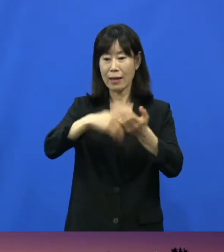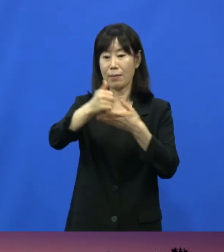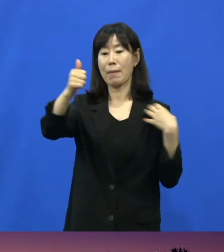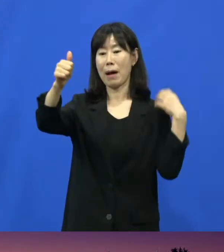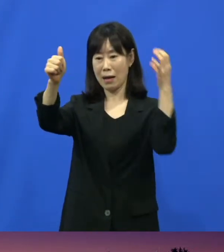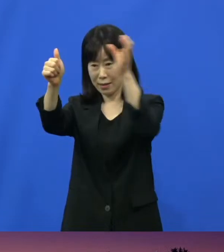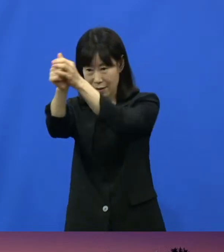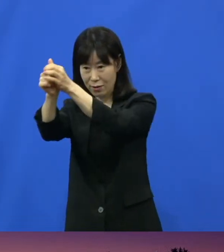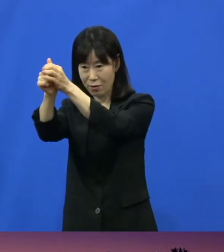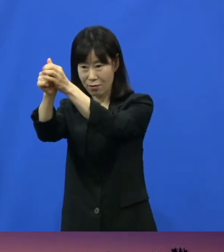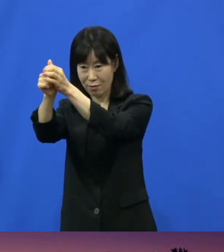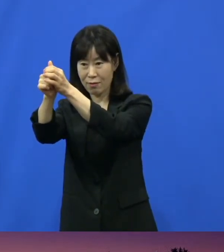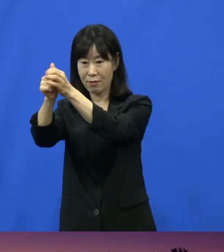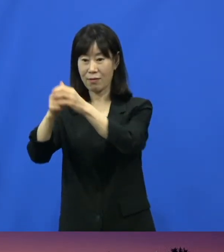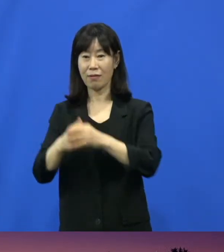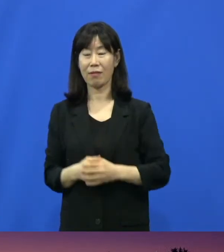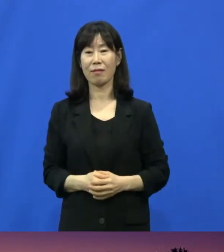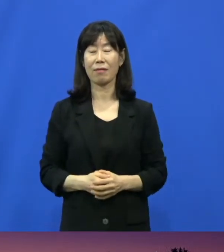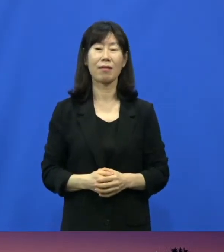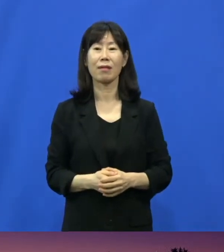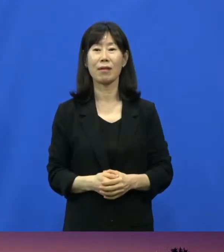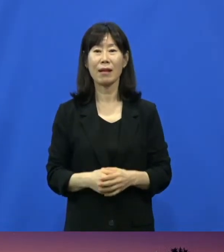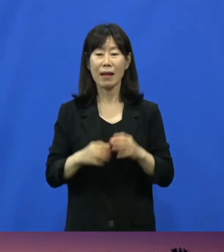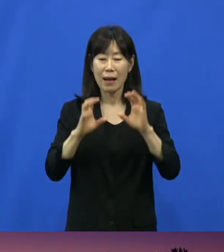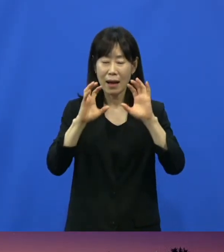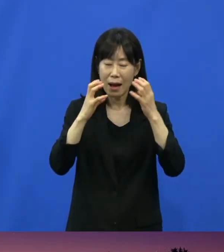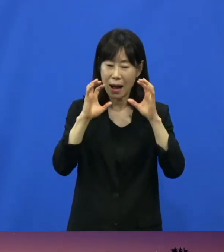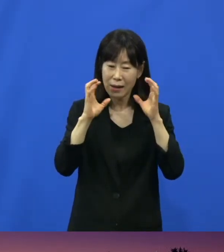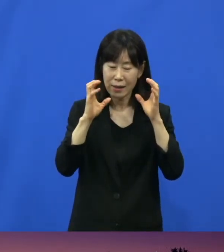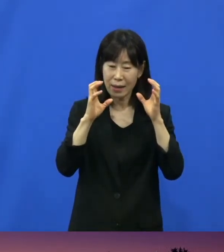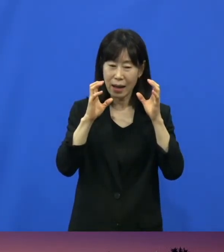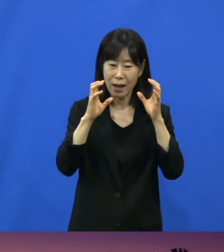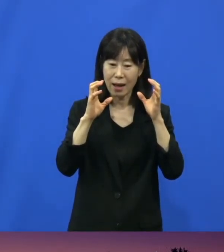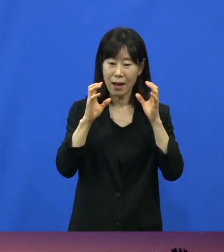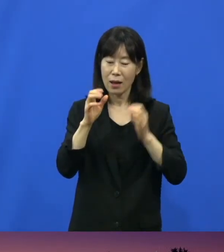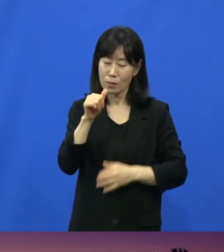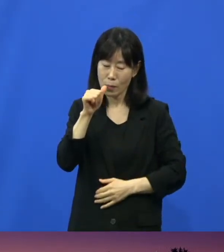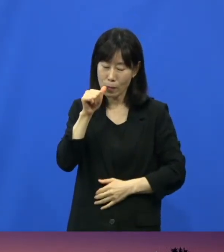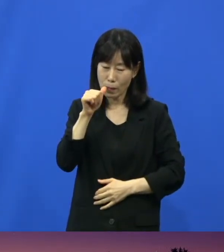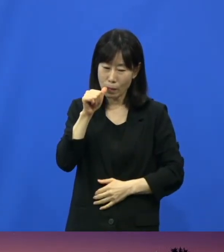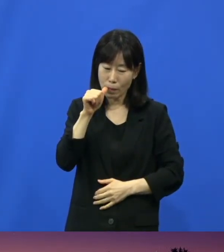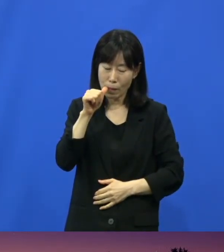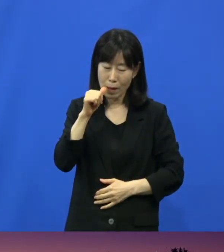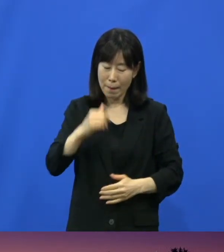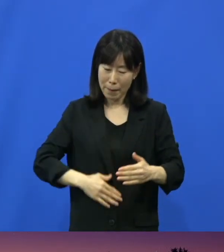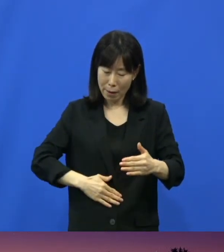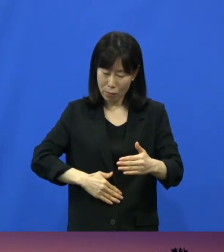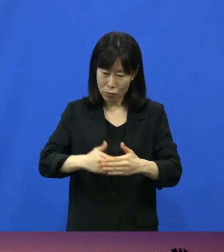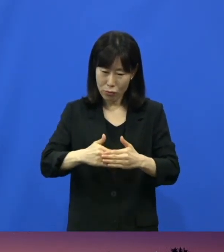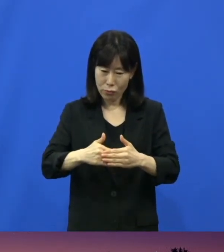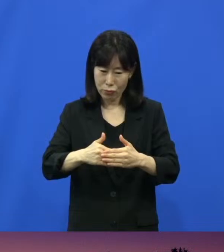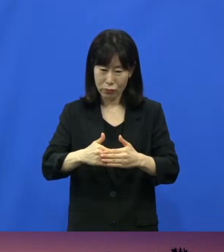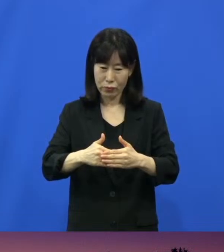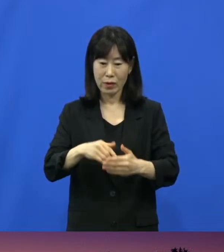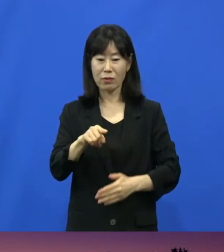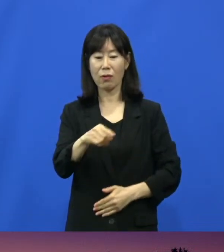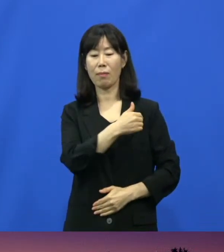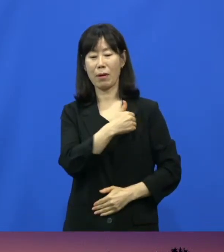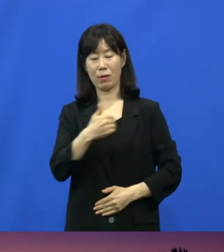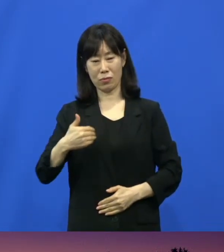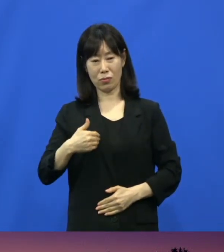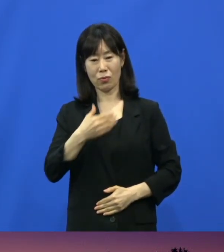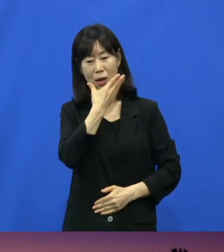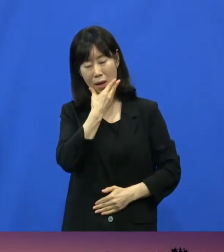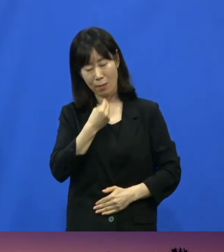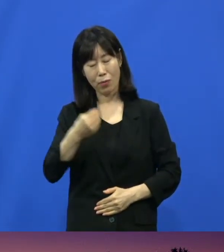먼저 젖을 먹고 충분히 먹고 떼는 그 경험이 없이는 아무것도 할 수가 없다는 거예요. 인간은 스스로 자존하지